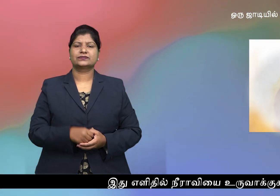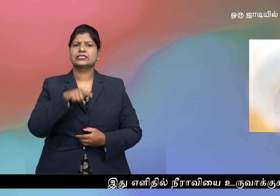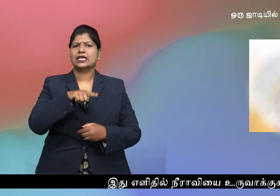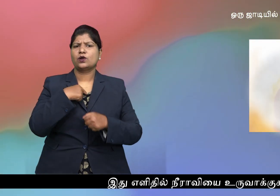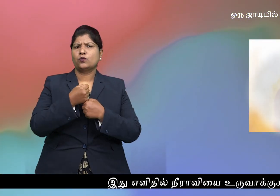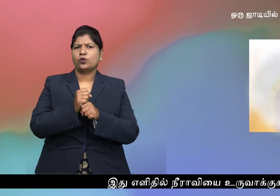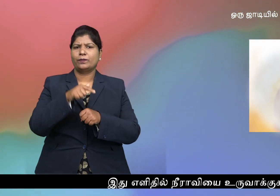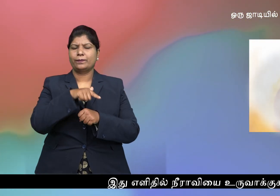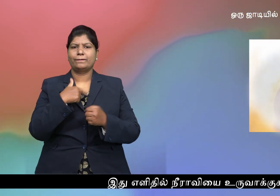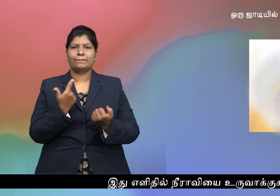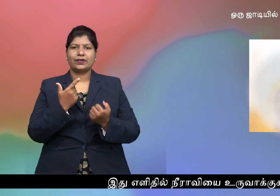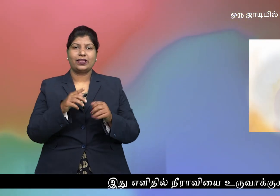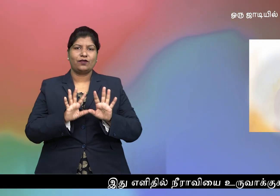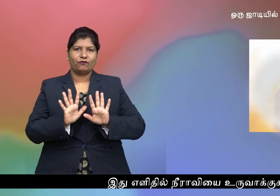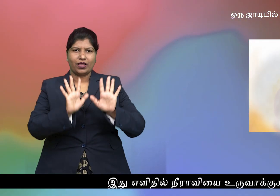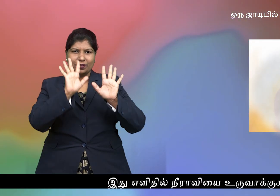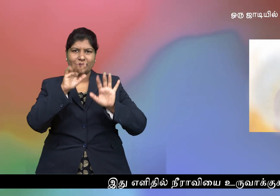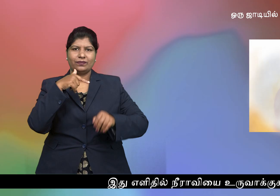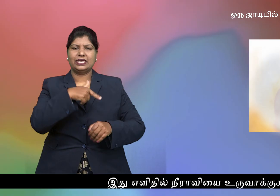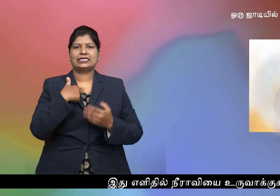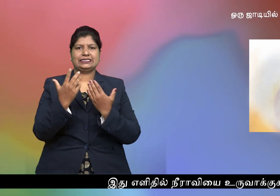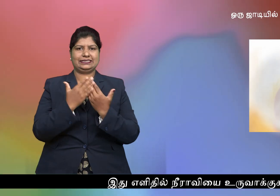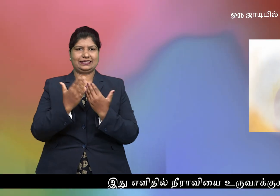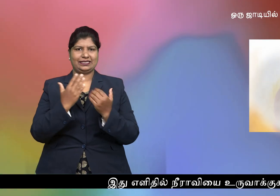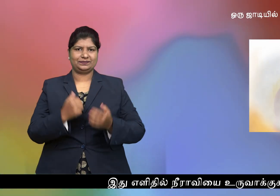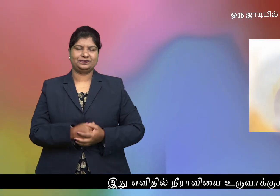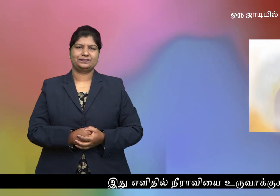இது எளிதில் நீராவியை உருவாக்குகிறது.